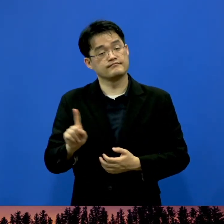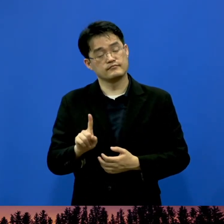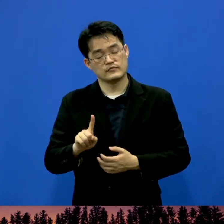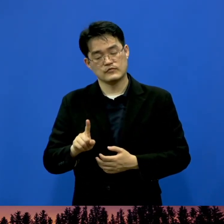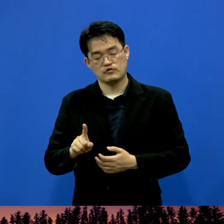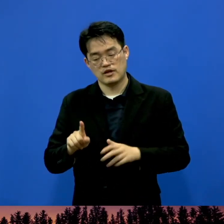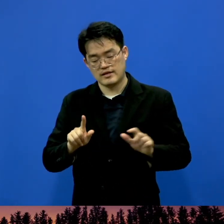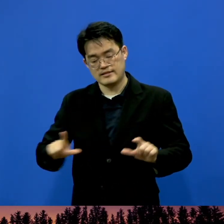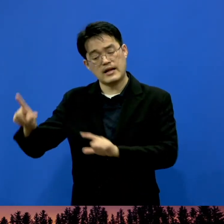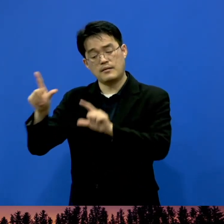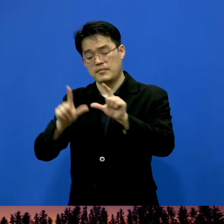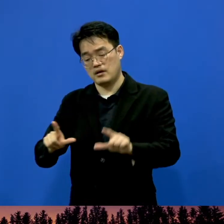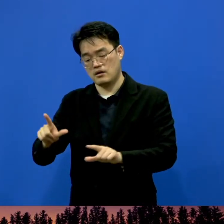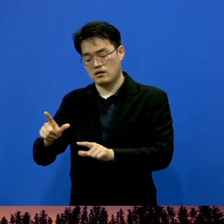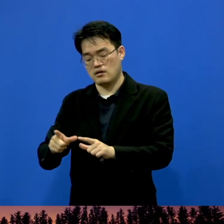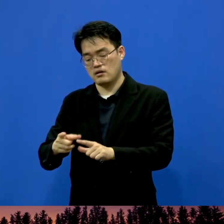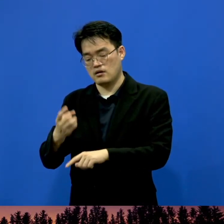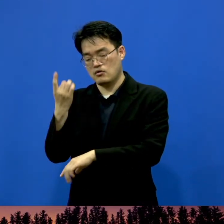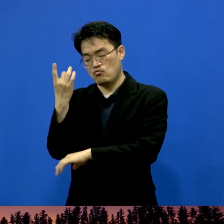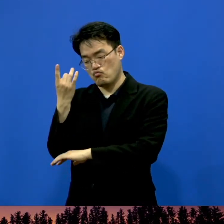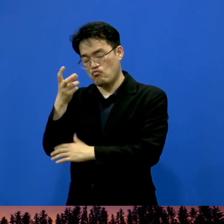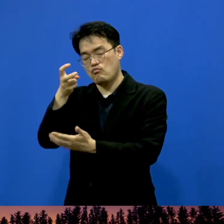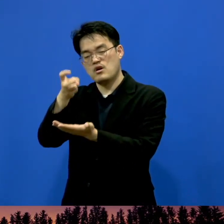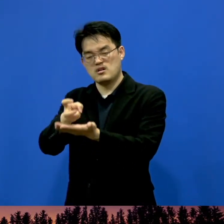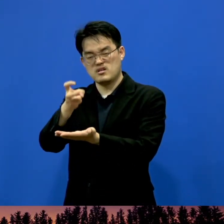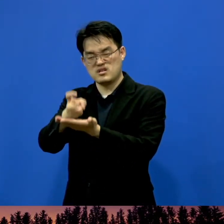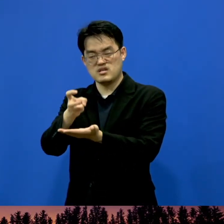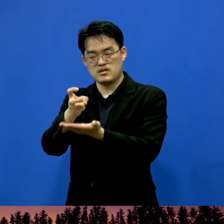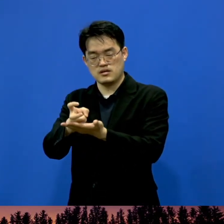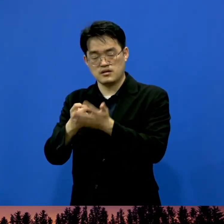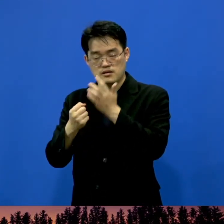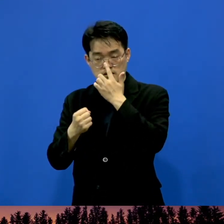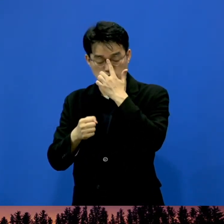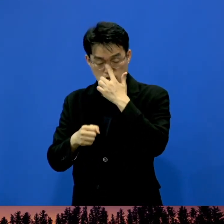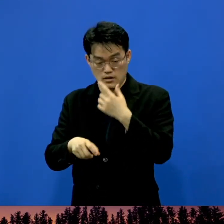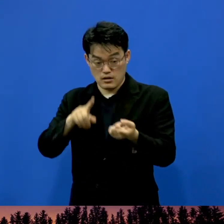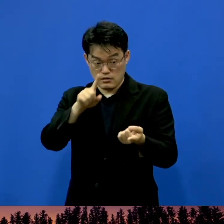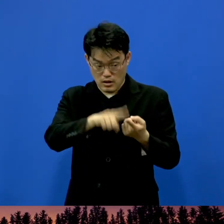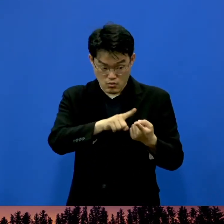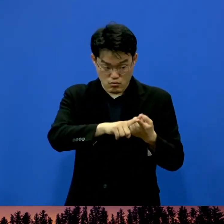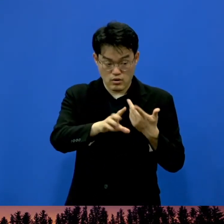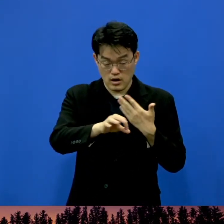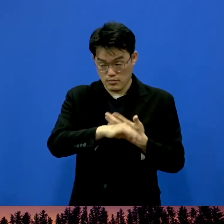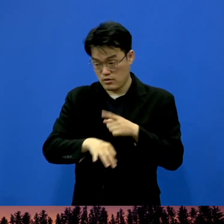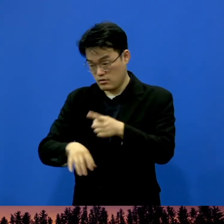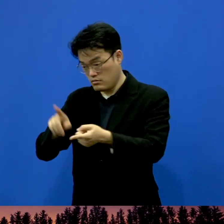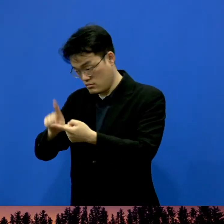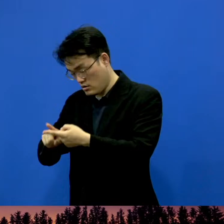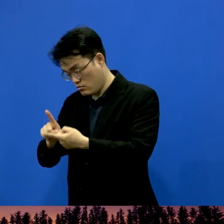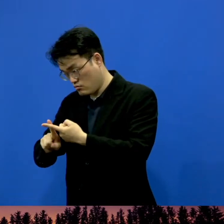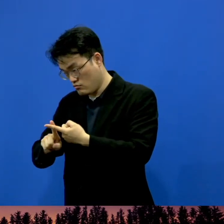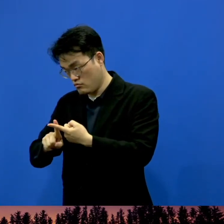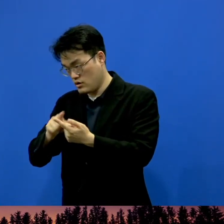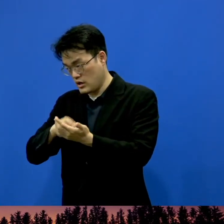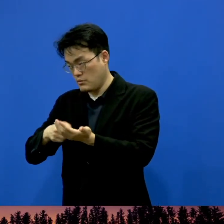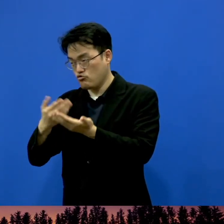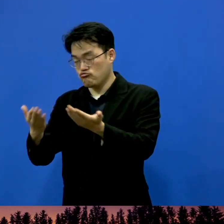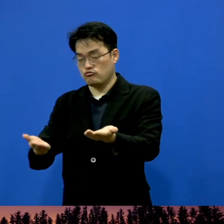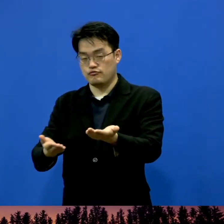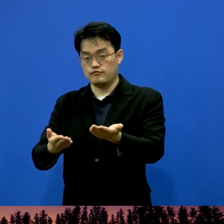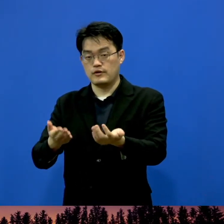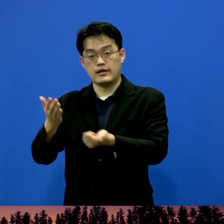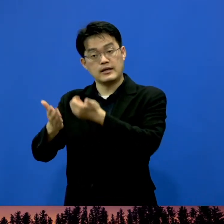원리입니다. 원리. 오늘 이 비유에는 원리예요. 원리. 이대로 하면 이대로 되게 돼 있는 원리를 가르쳐 주십니다. 그래서